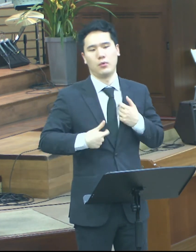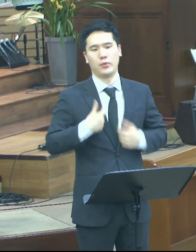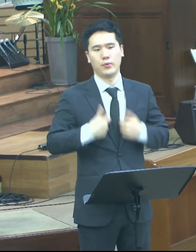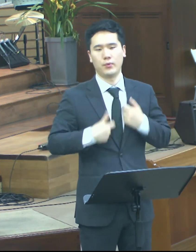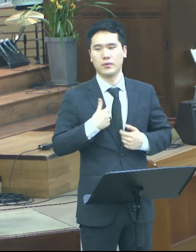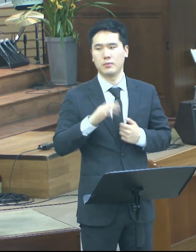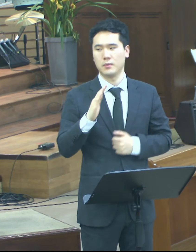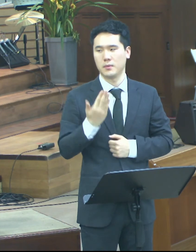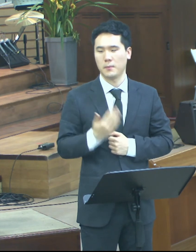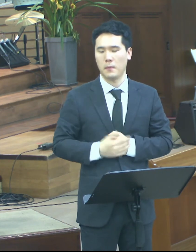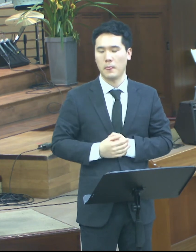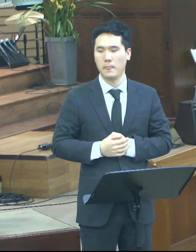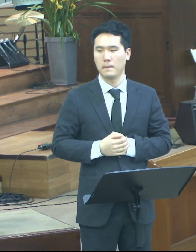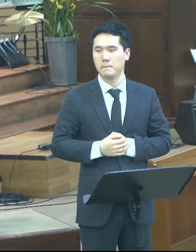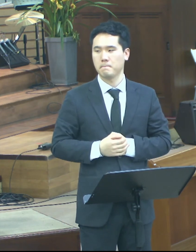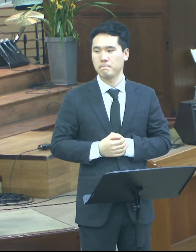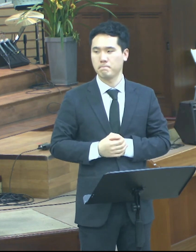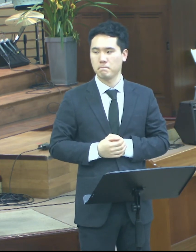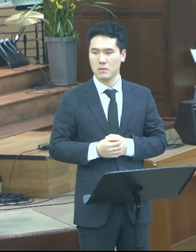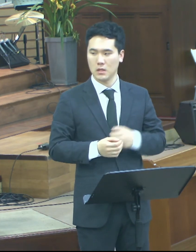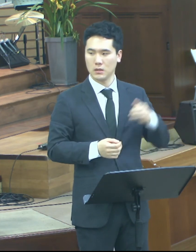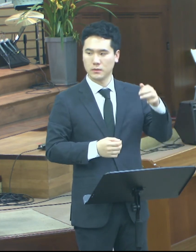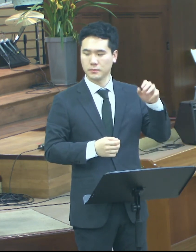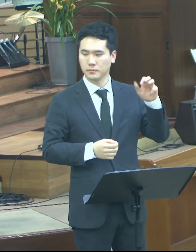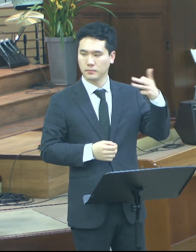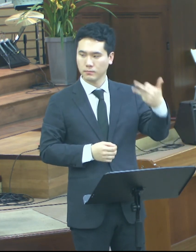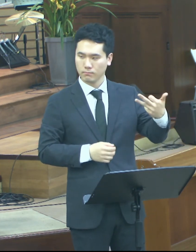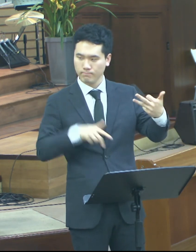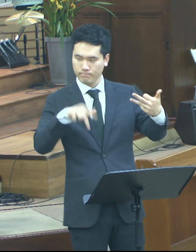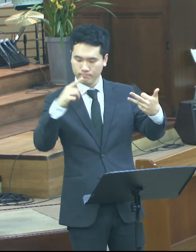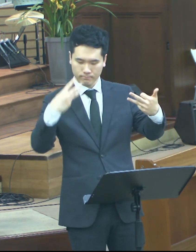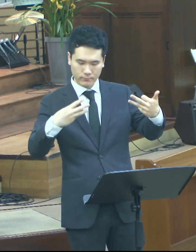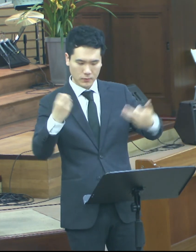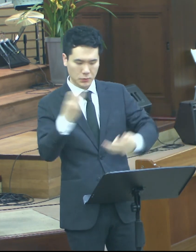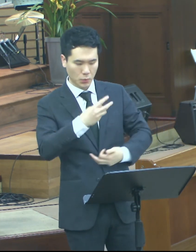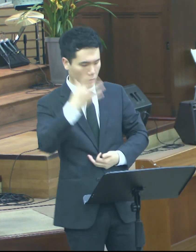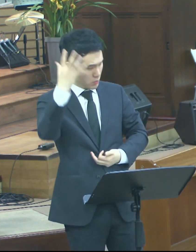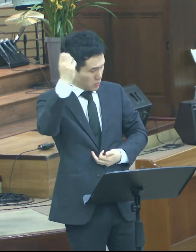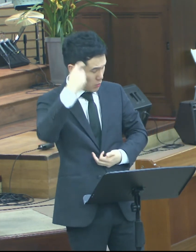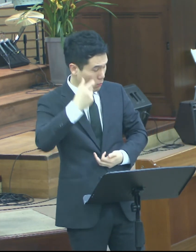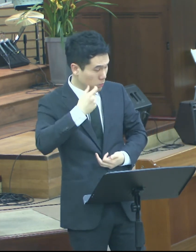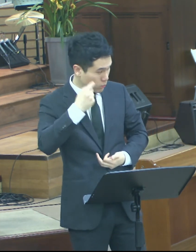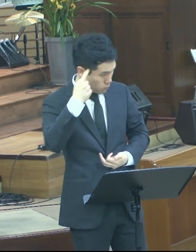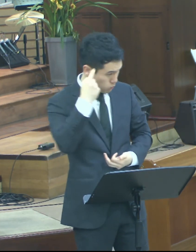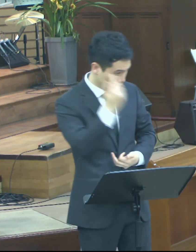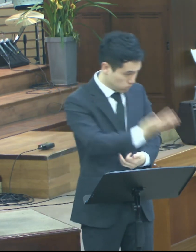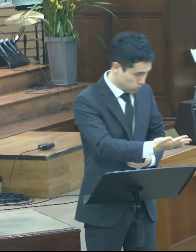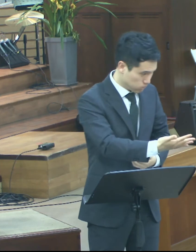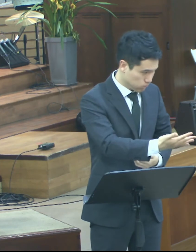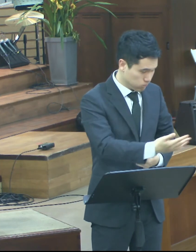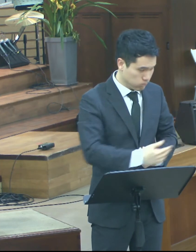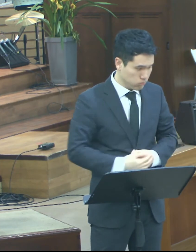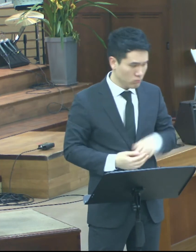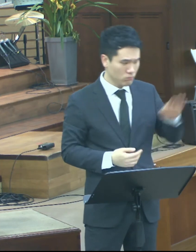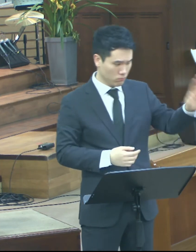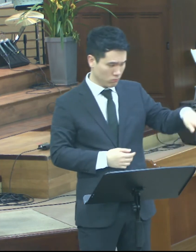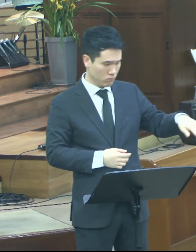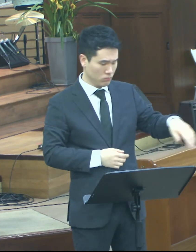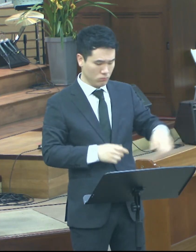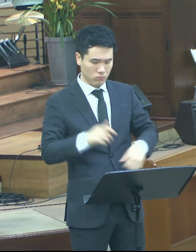또 기억하지 못하느냐. 18절에 또 기억하지 못하느냐. 예수님이 이제 기억을 되살리기 위해서 물어봤어요. 야, 5병이어로